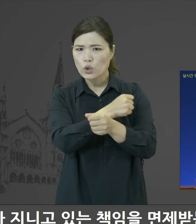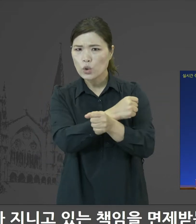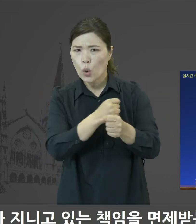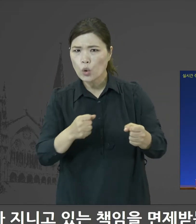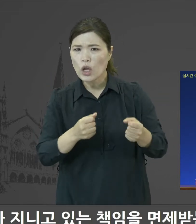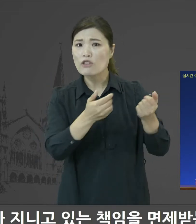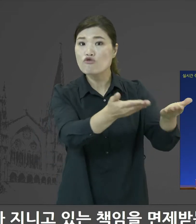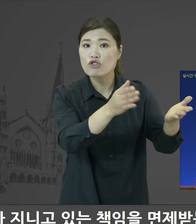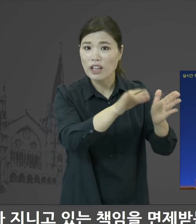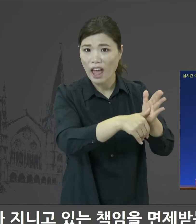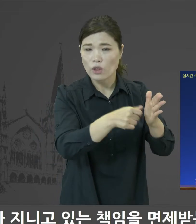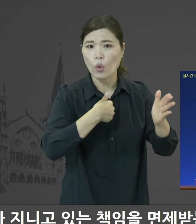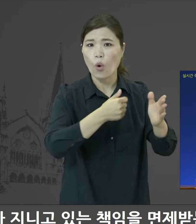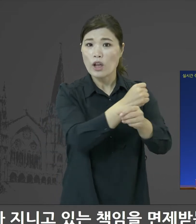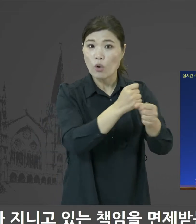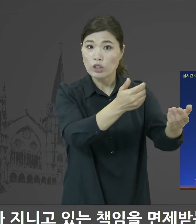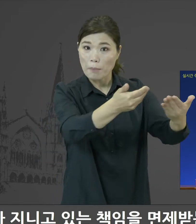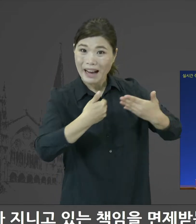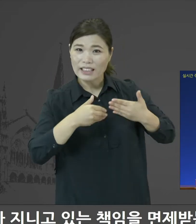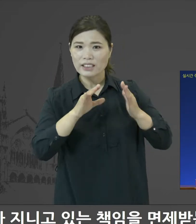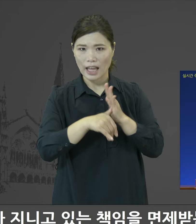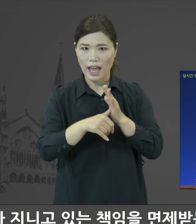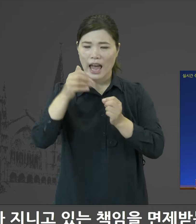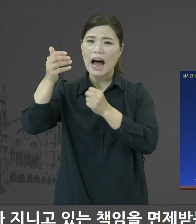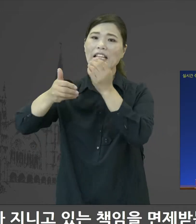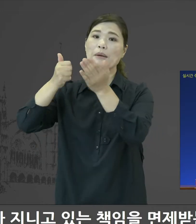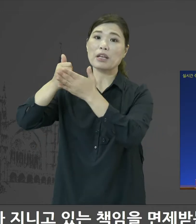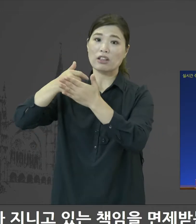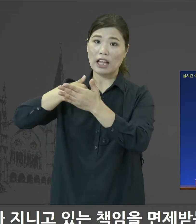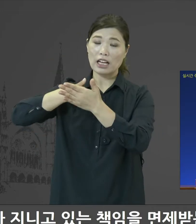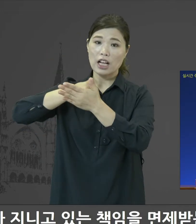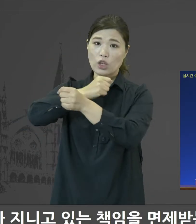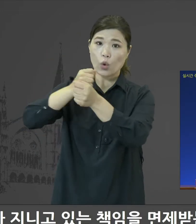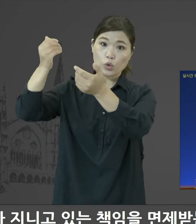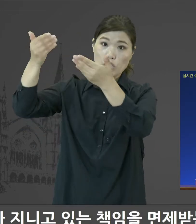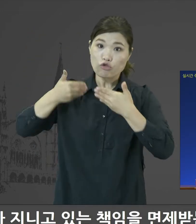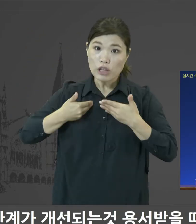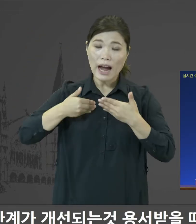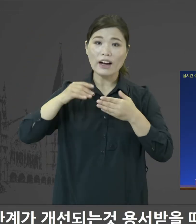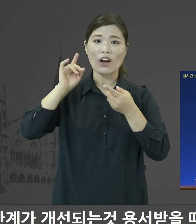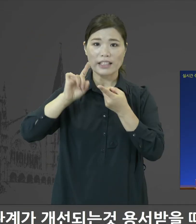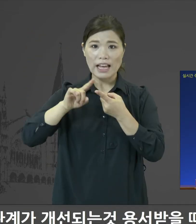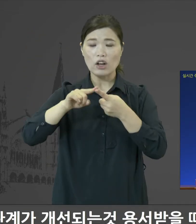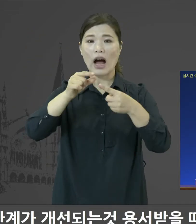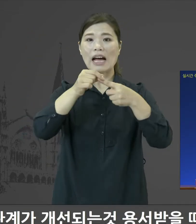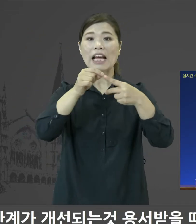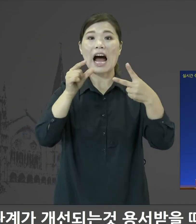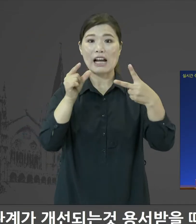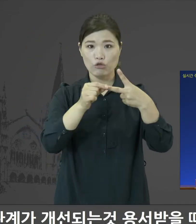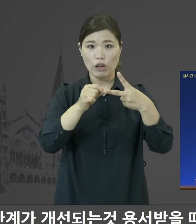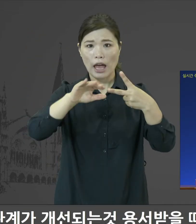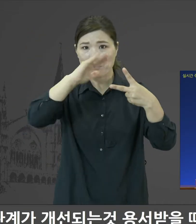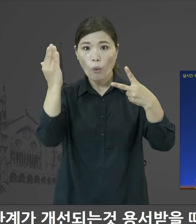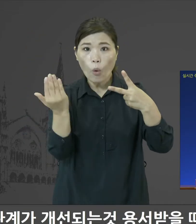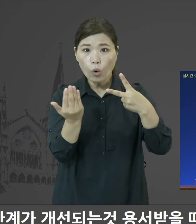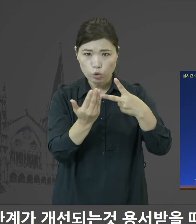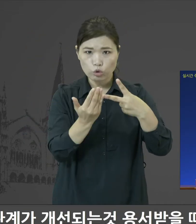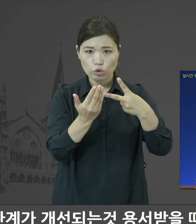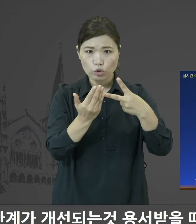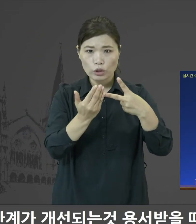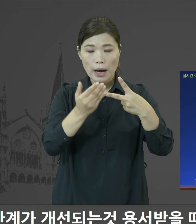용서할 때 하나님께서 나를 용서해 주신다고 하셨을 때, 이런 두 가지 측면이 모두 이루어졌다는